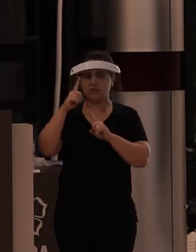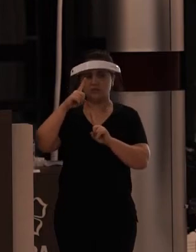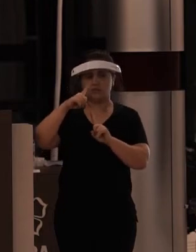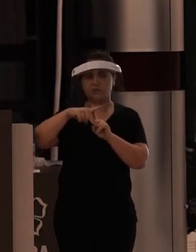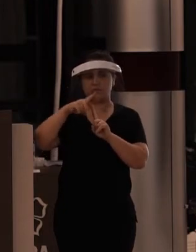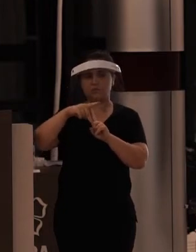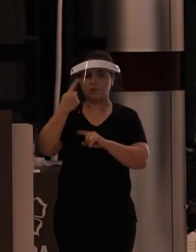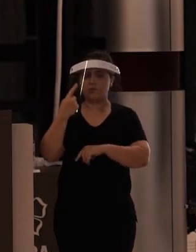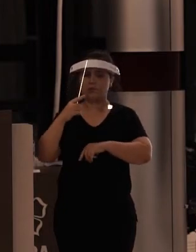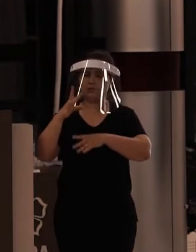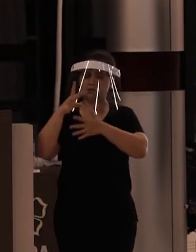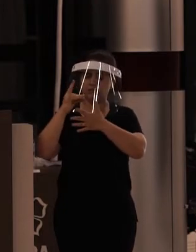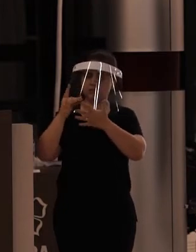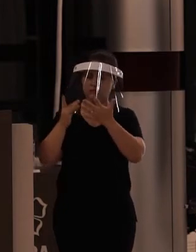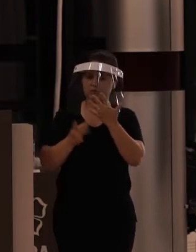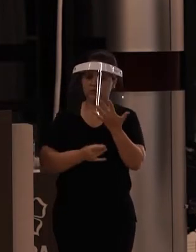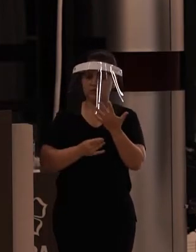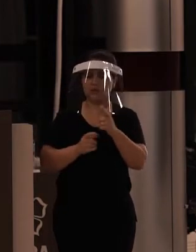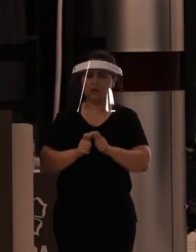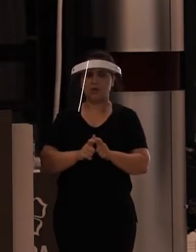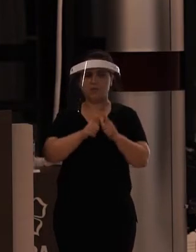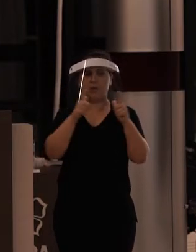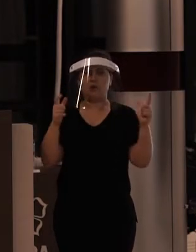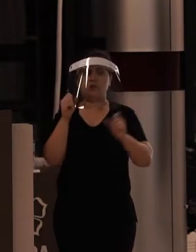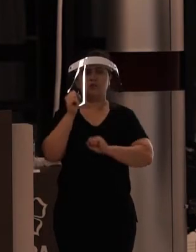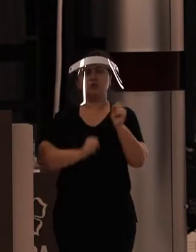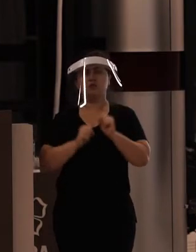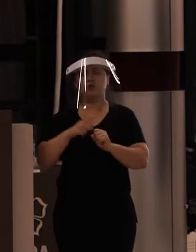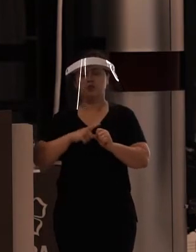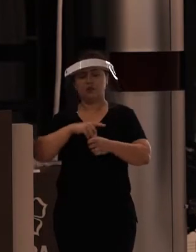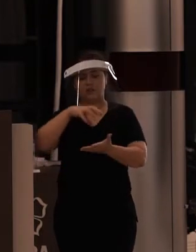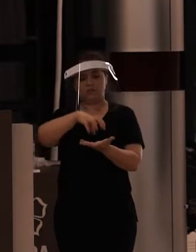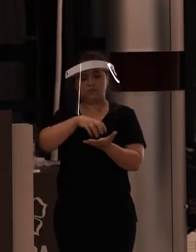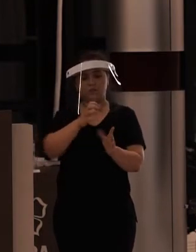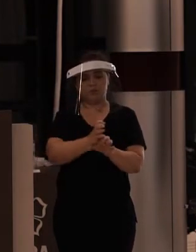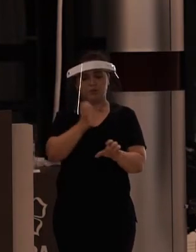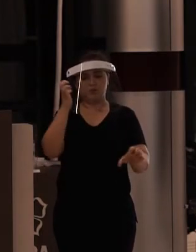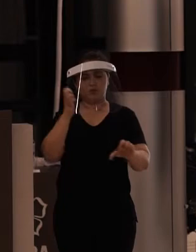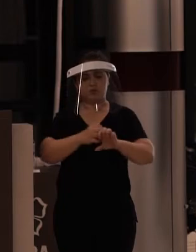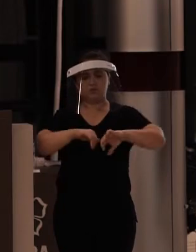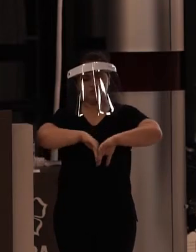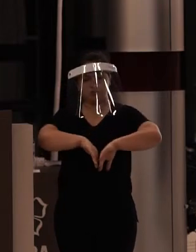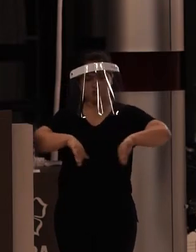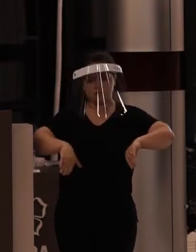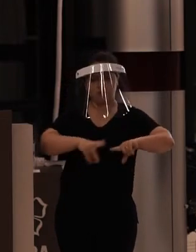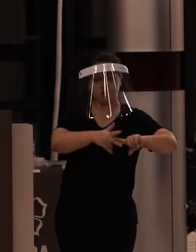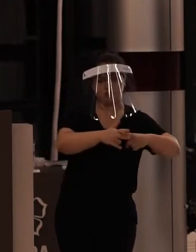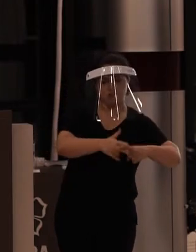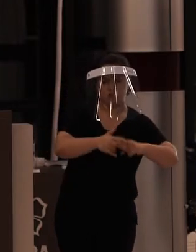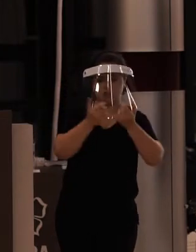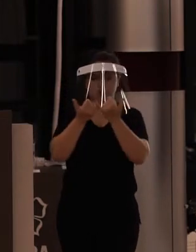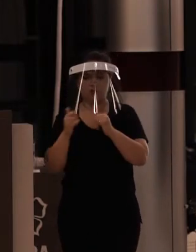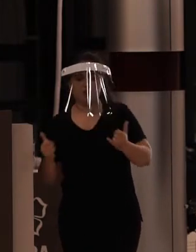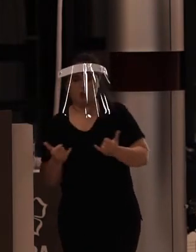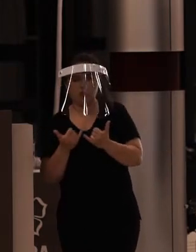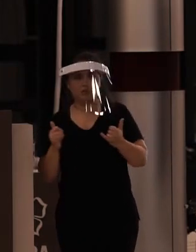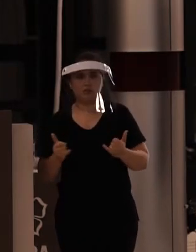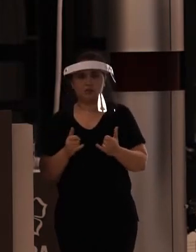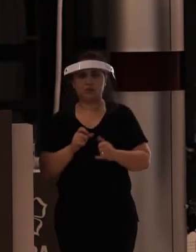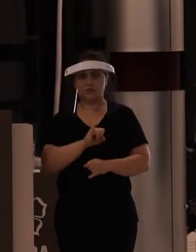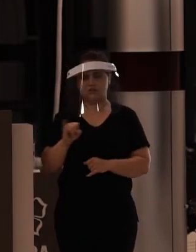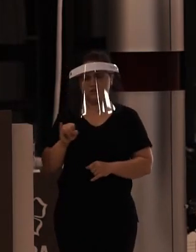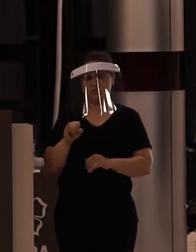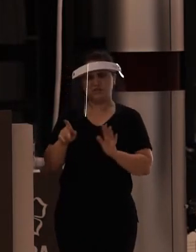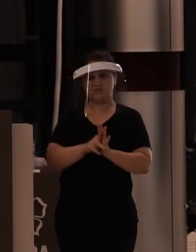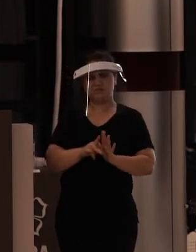mais um detalhe. A maioria das empresas ainda tem o seu departamento de engenharia dividido entre engenharia mecânica e elétrica. Se